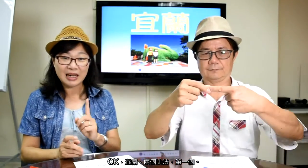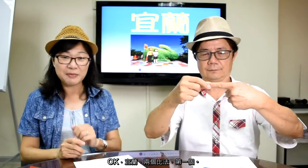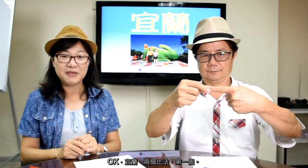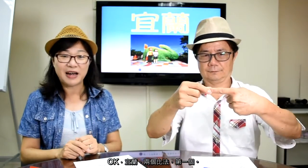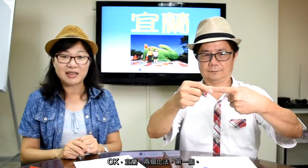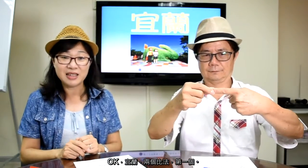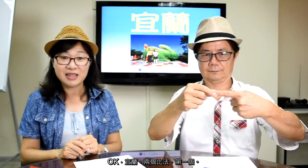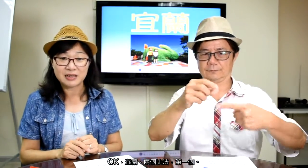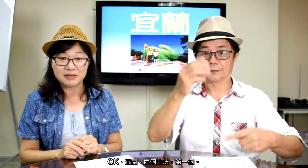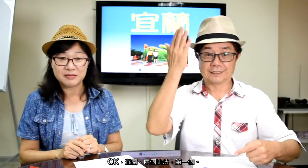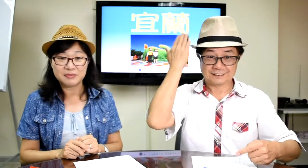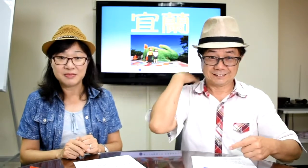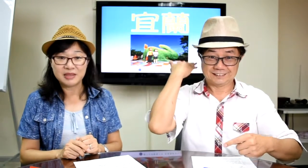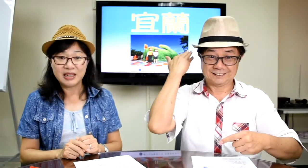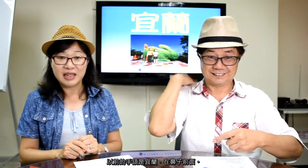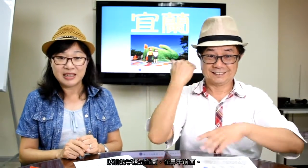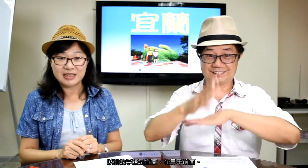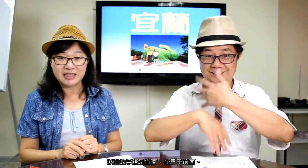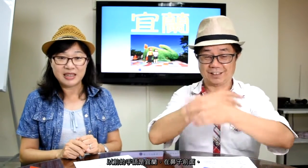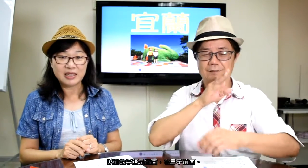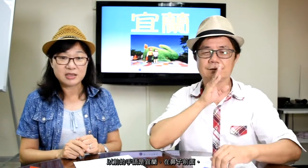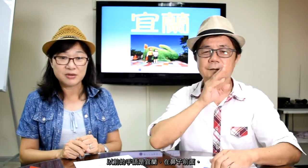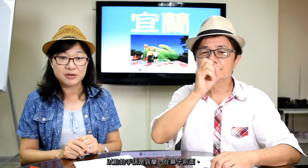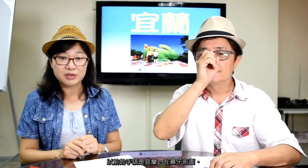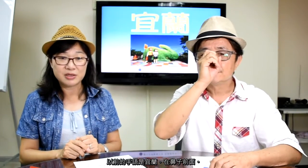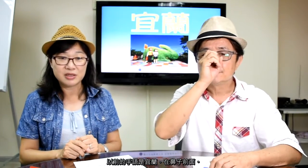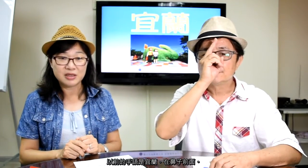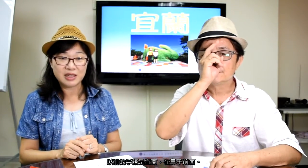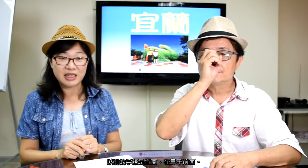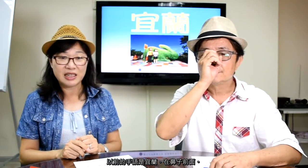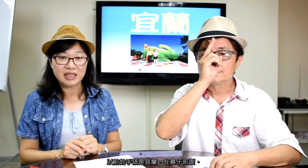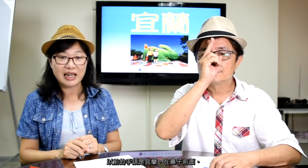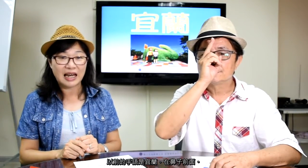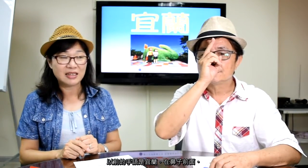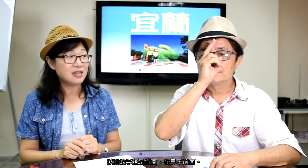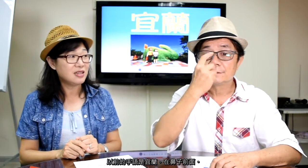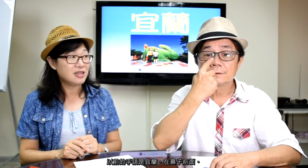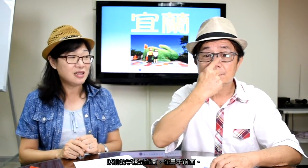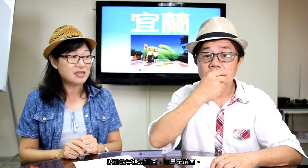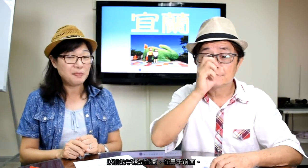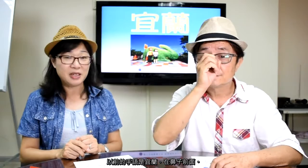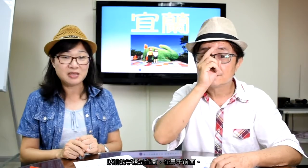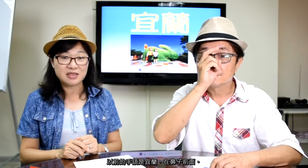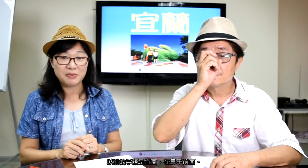两个笔法，第一个，以前的手语是宜兰，在鼻子前